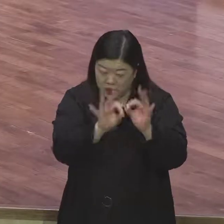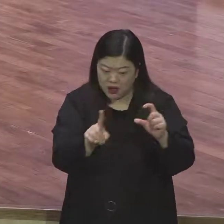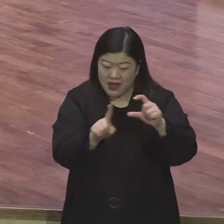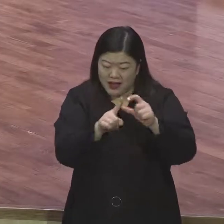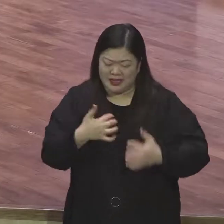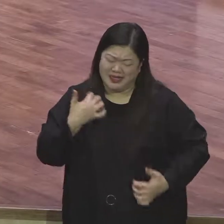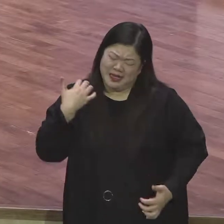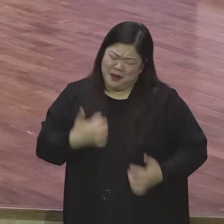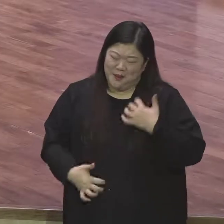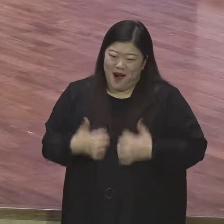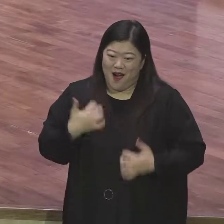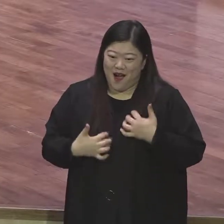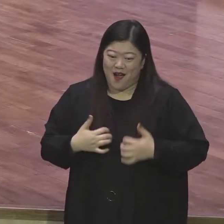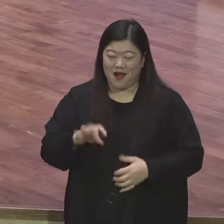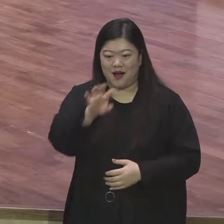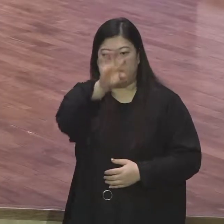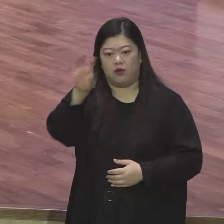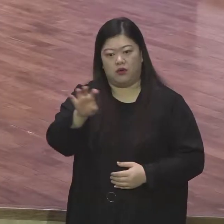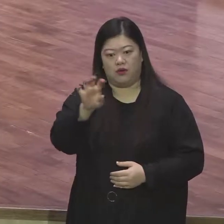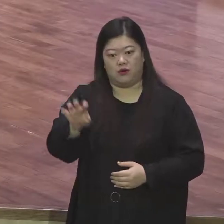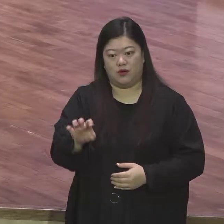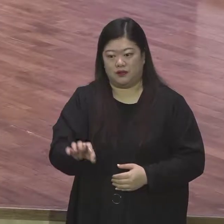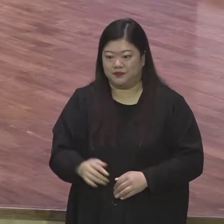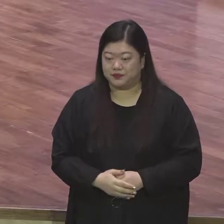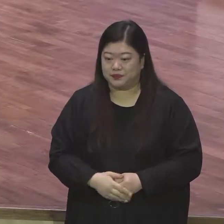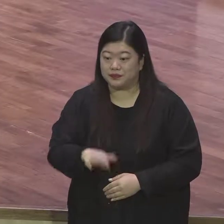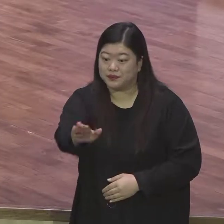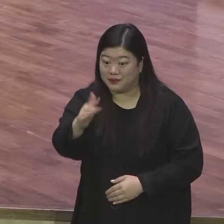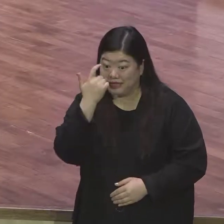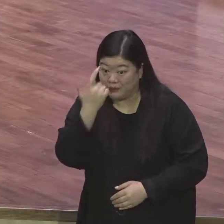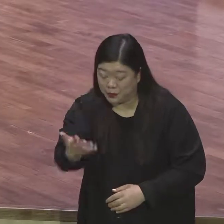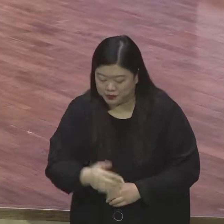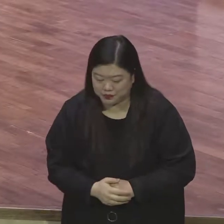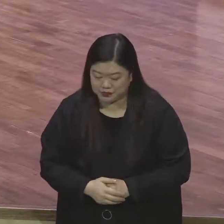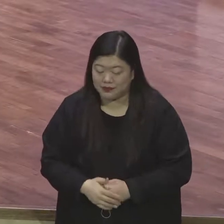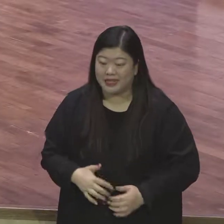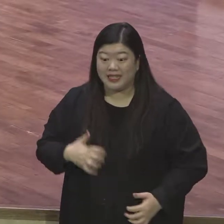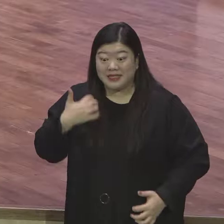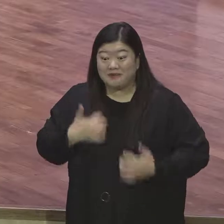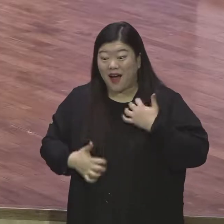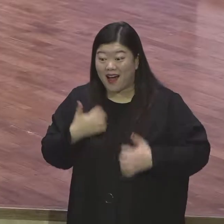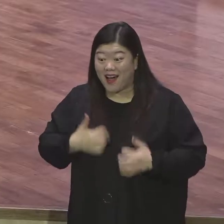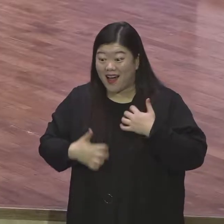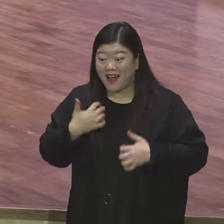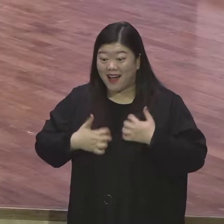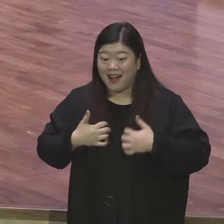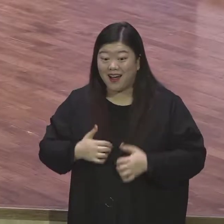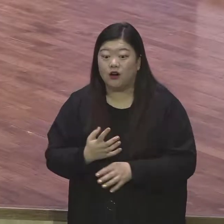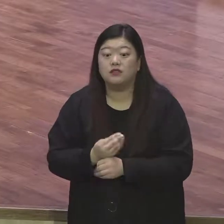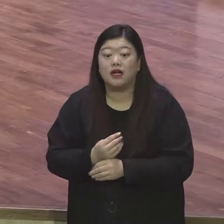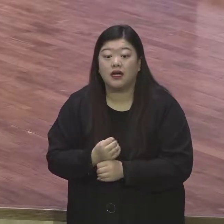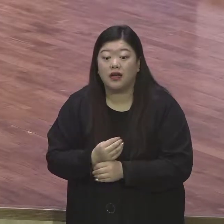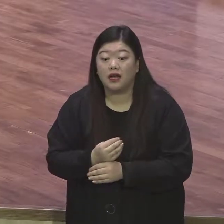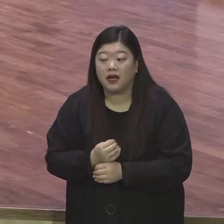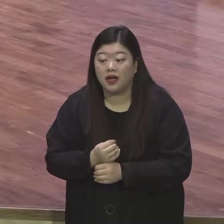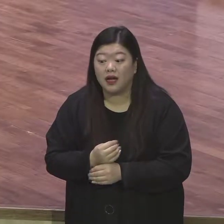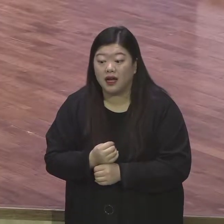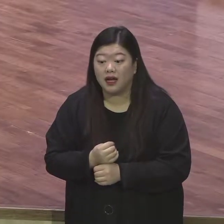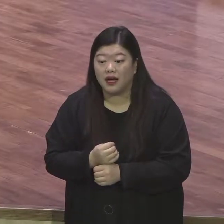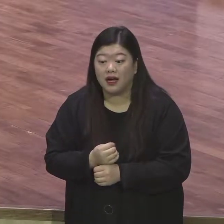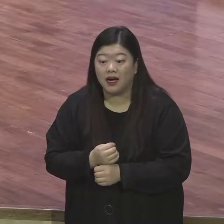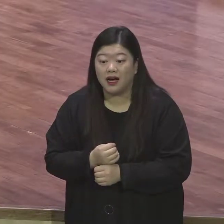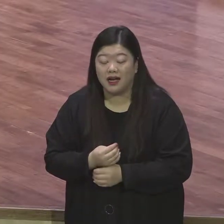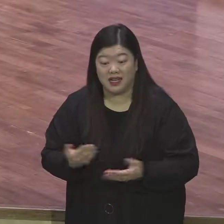일반적으로 기쁘다, 기쁘다 이 말은 내가 뭔가 일을 했는데 잘 일이 술술